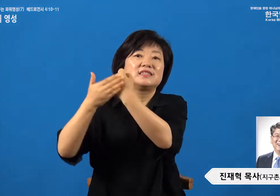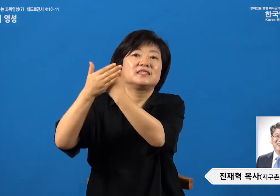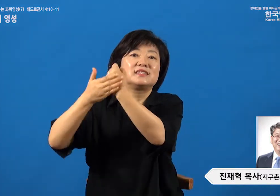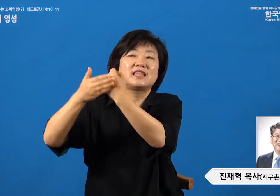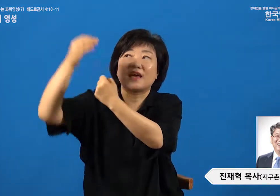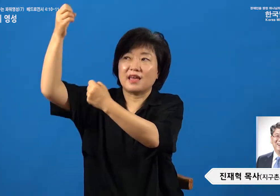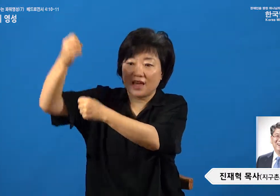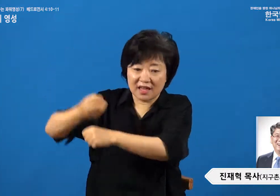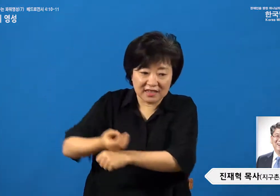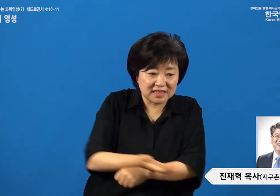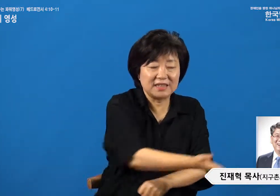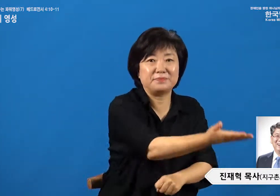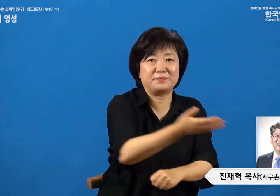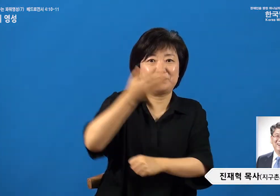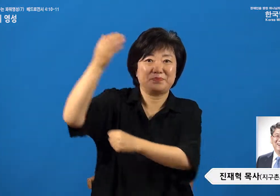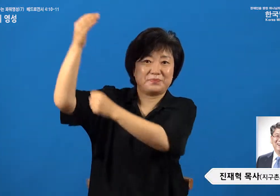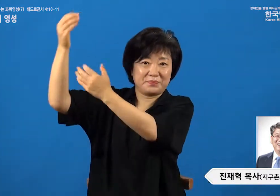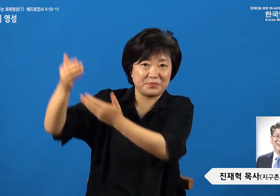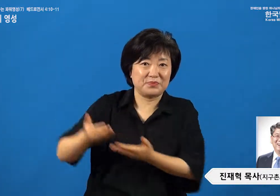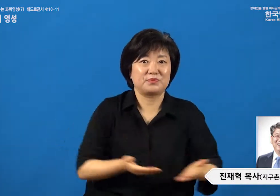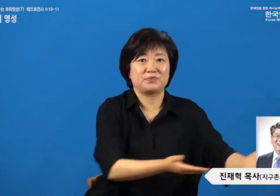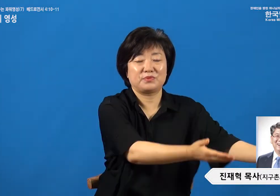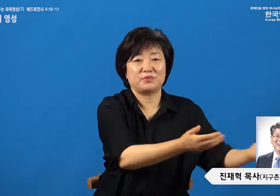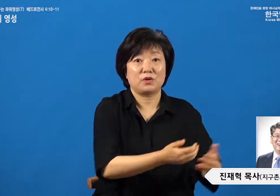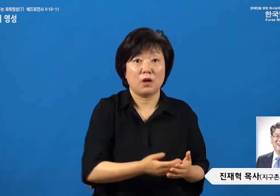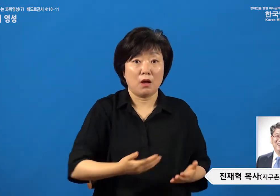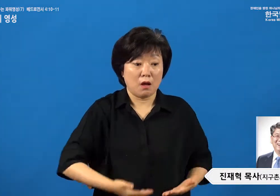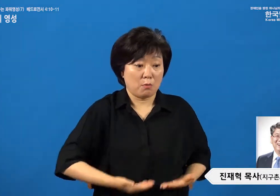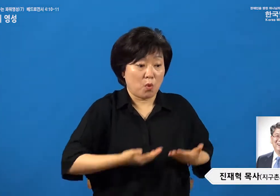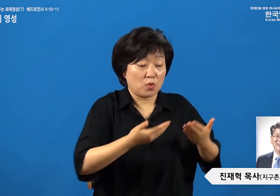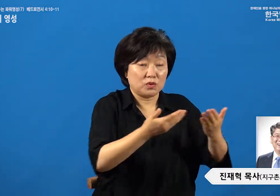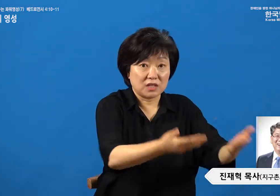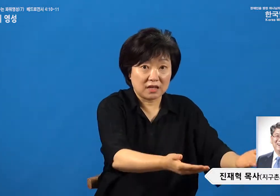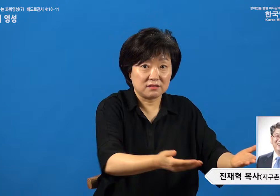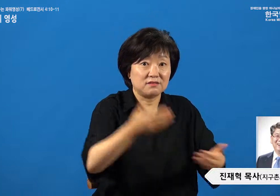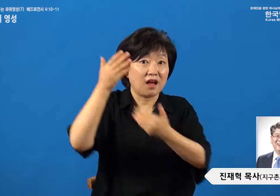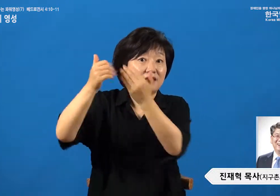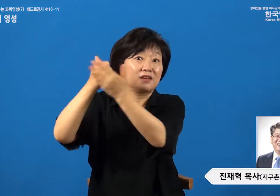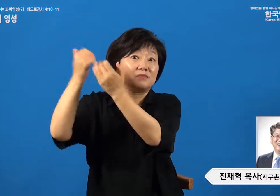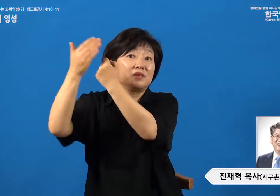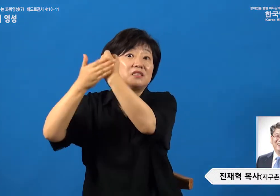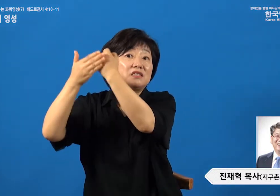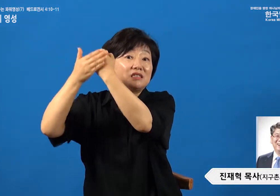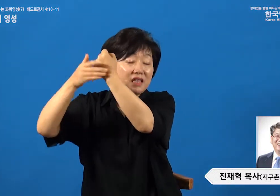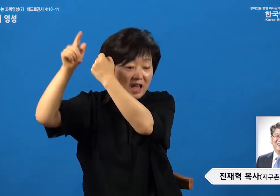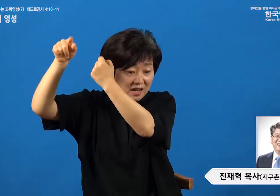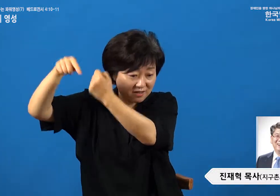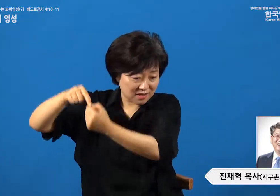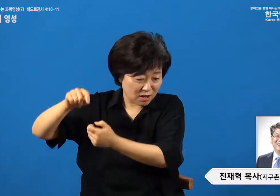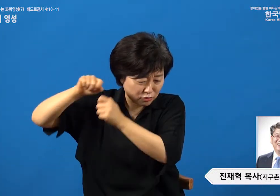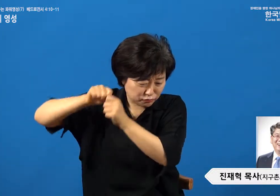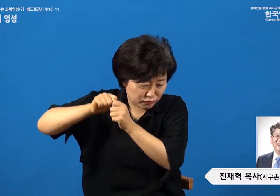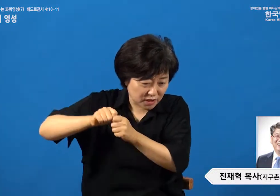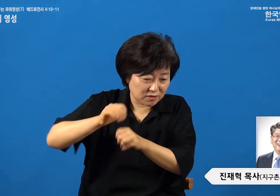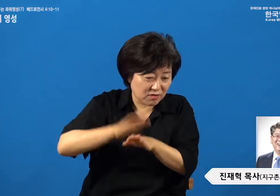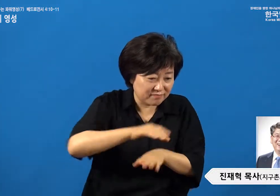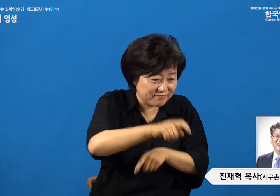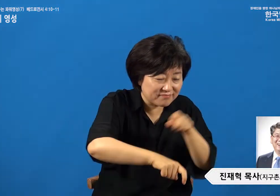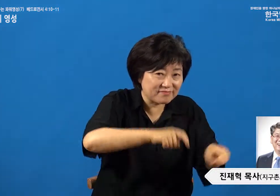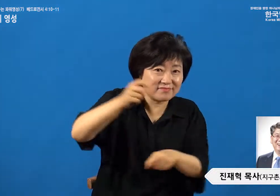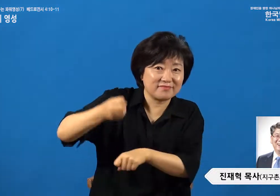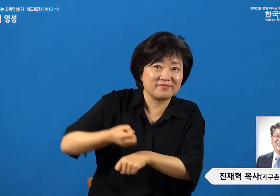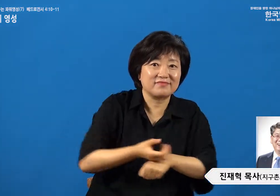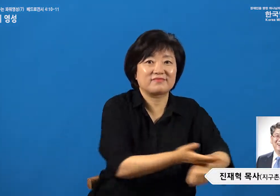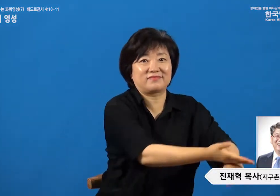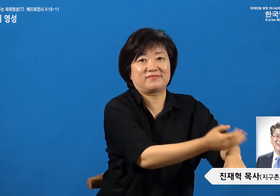은혜의 흐름이란 사실을, 봉사는 하나님의 은혜의 구체적인 표현입니다. 봉사는